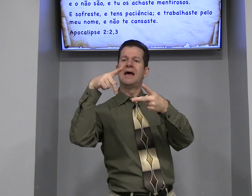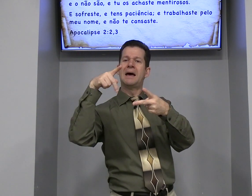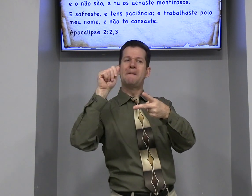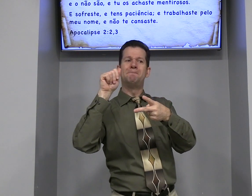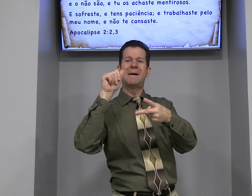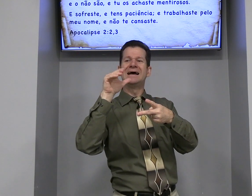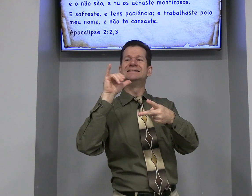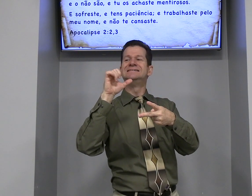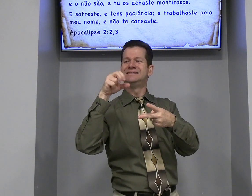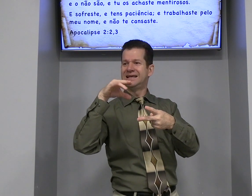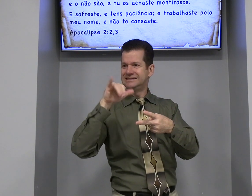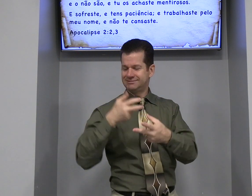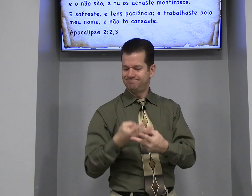Também o segundo,